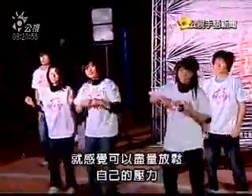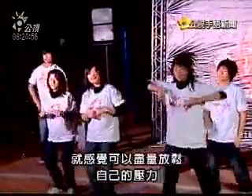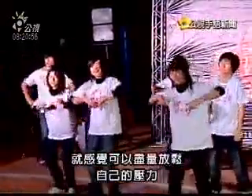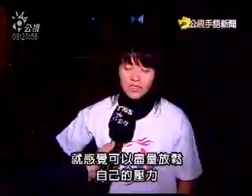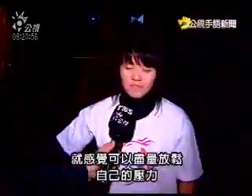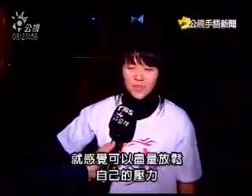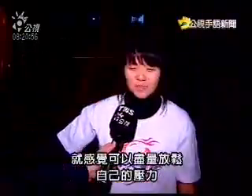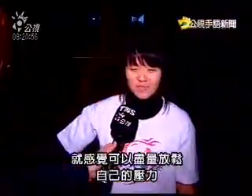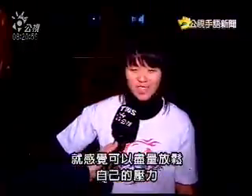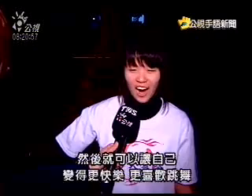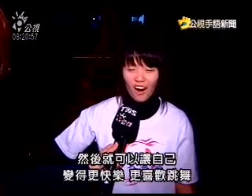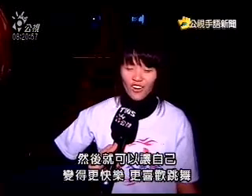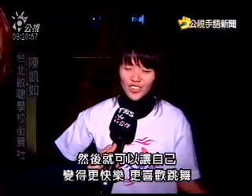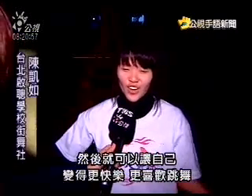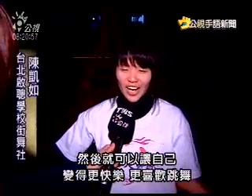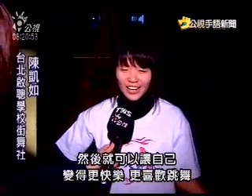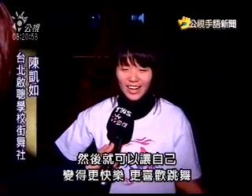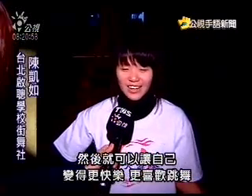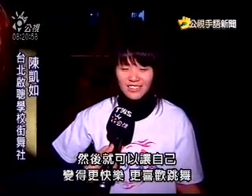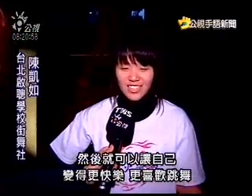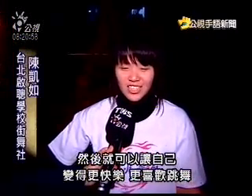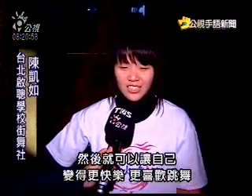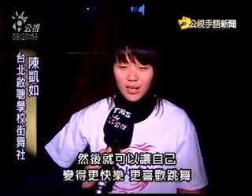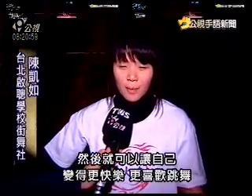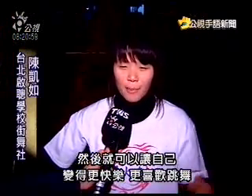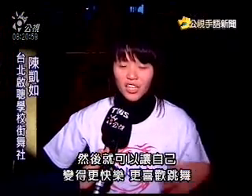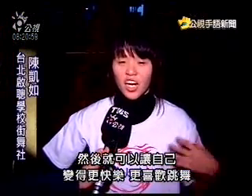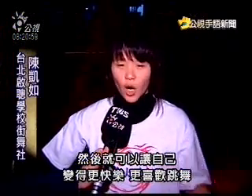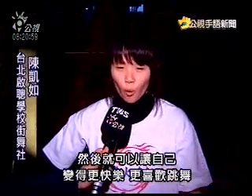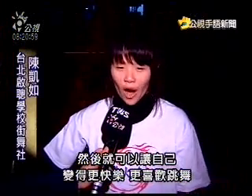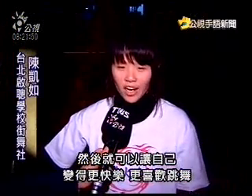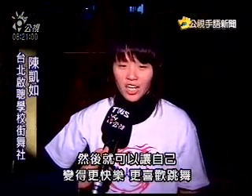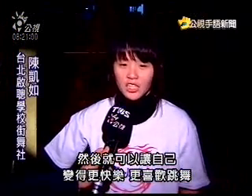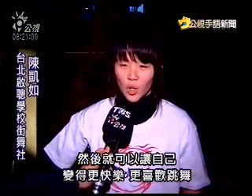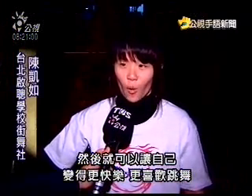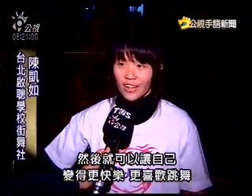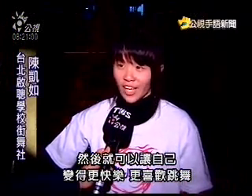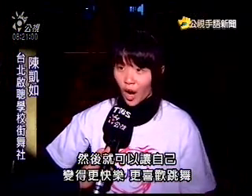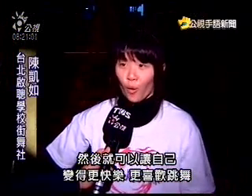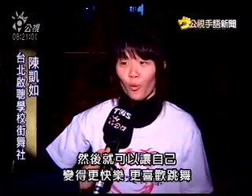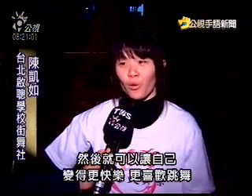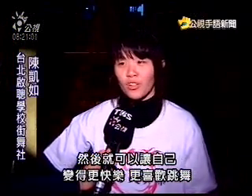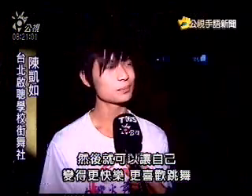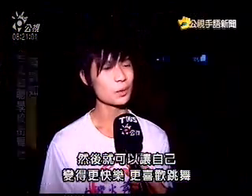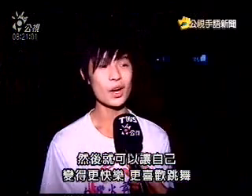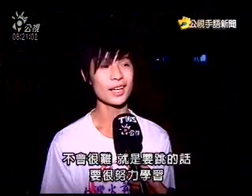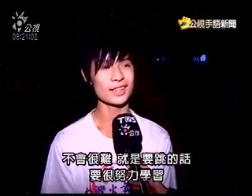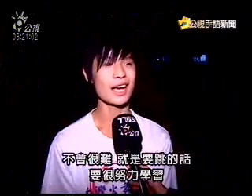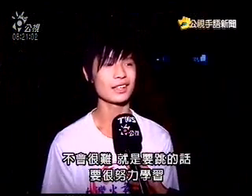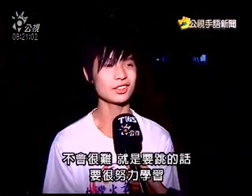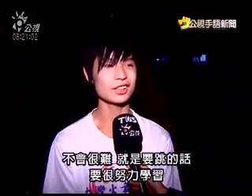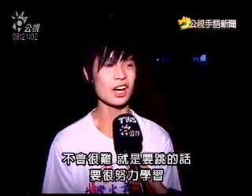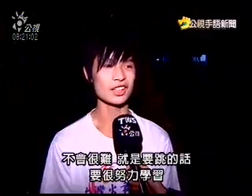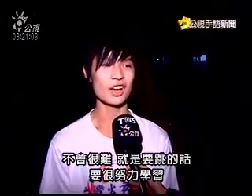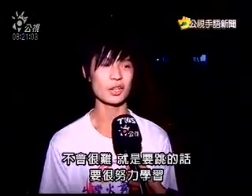力，然后就可以让自己变得更快乐，更喜欢跳舞。 不会很难，就是要跳的